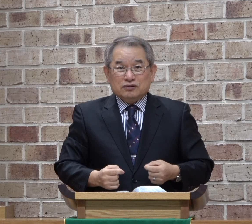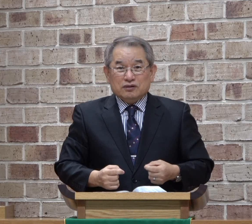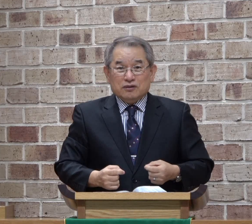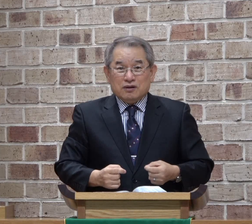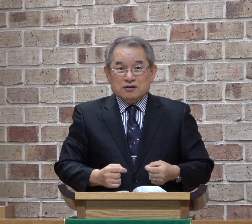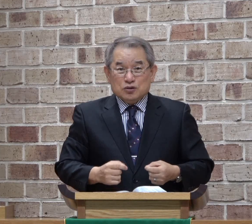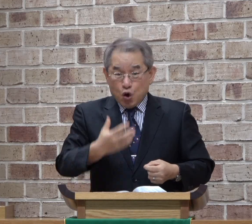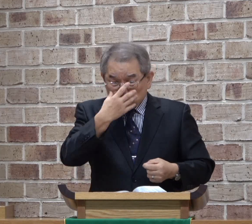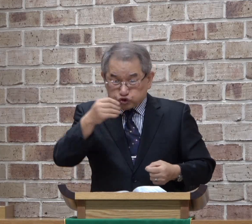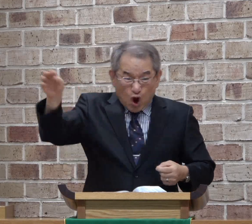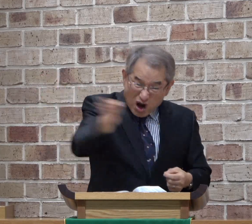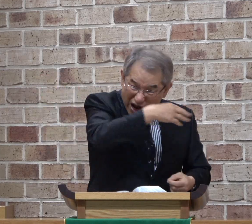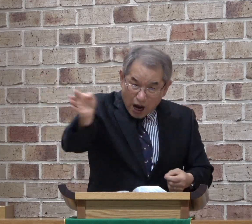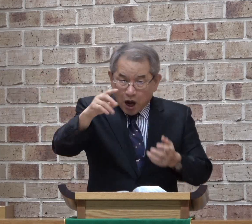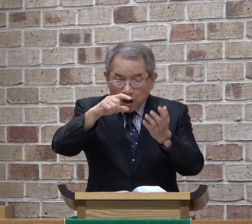예수님의 이름은 이처럼